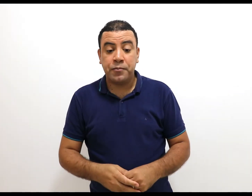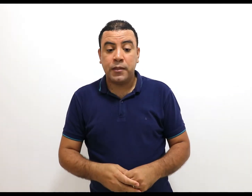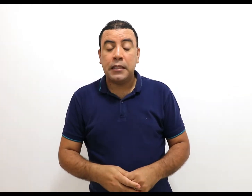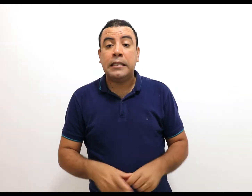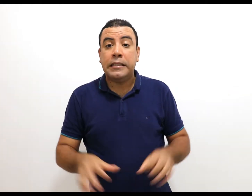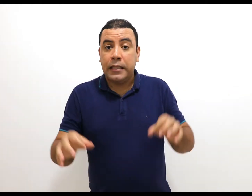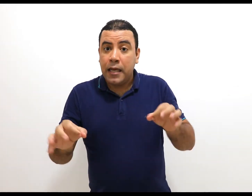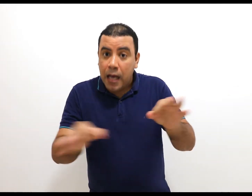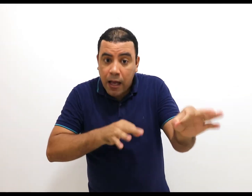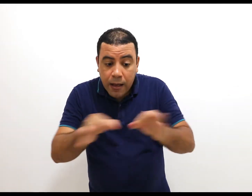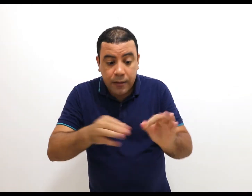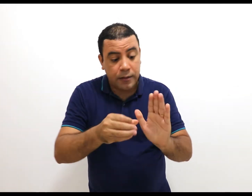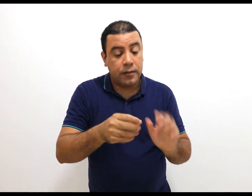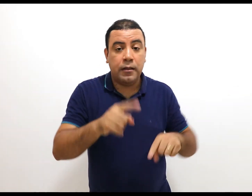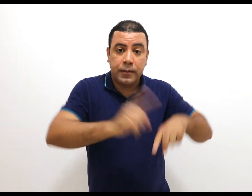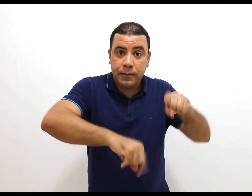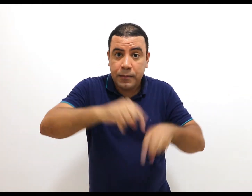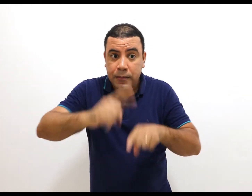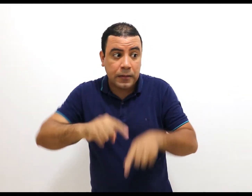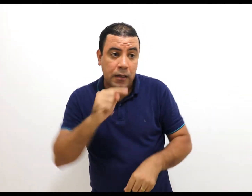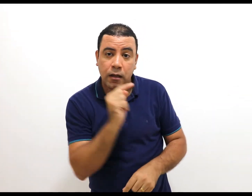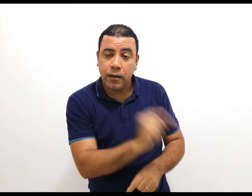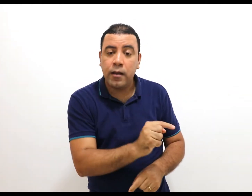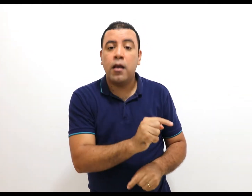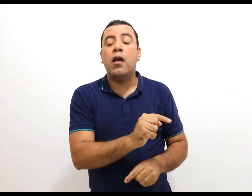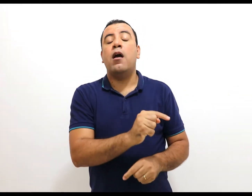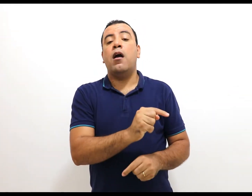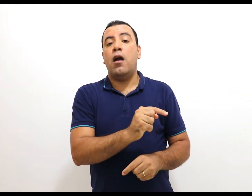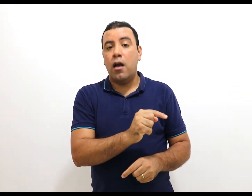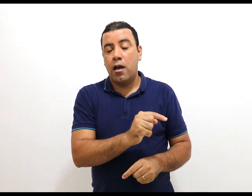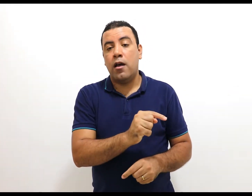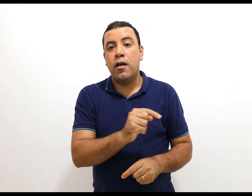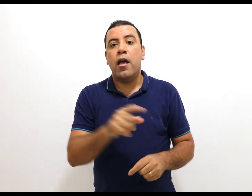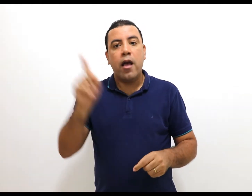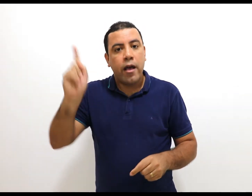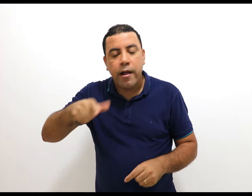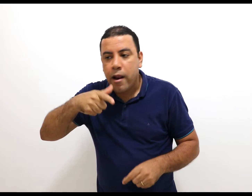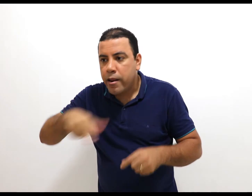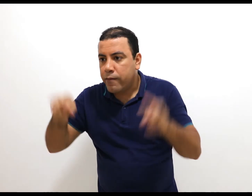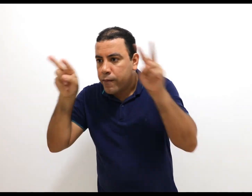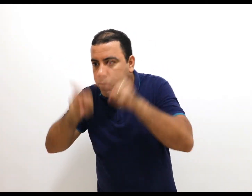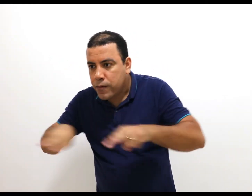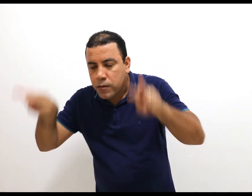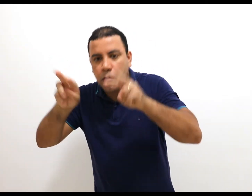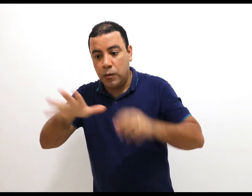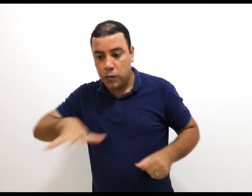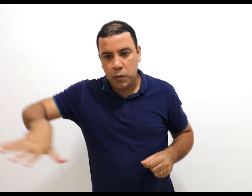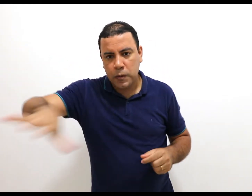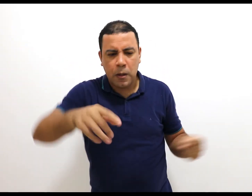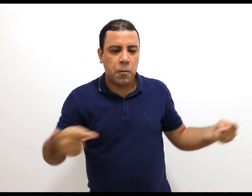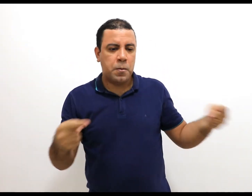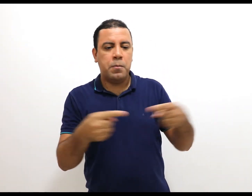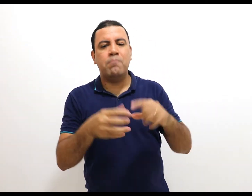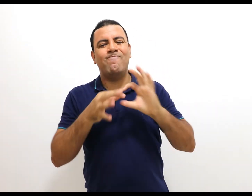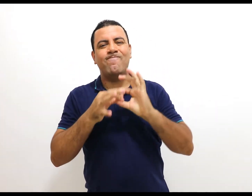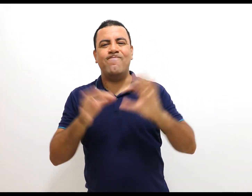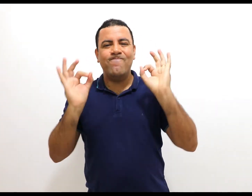língua de estrutura visual e espacial. E, visto que a modalidade linguística